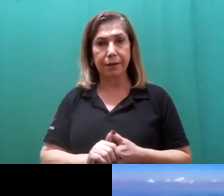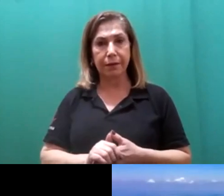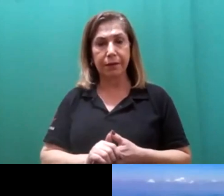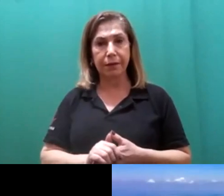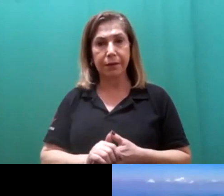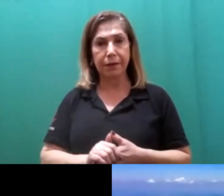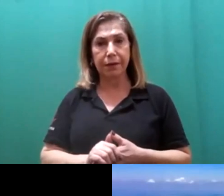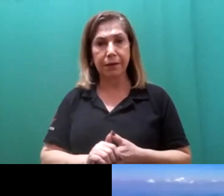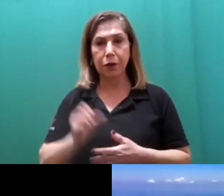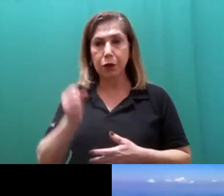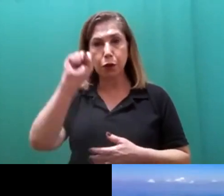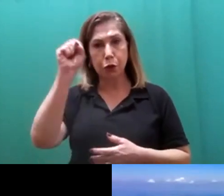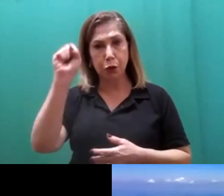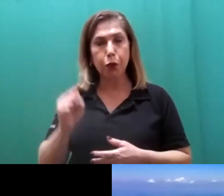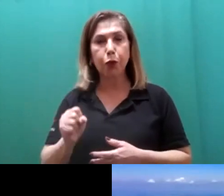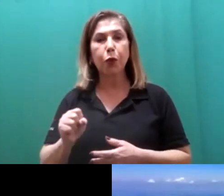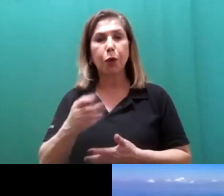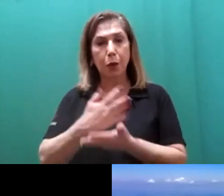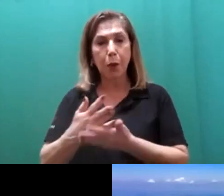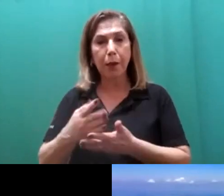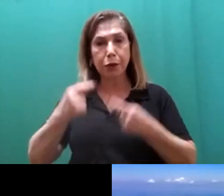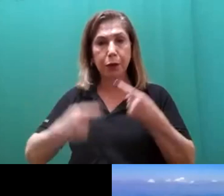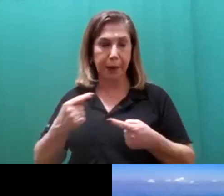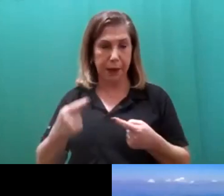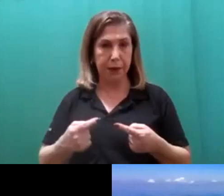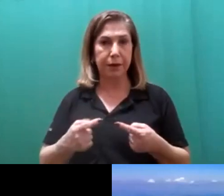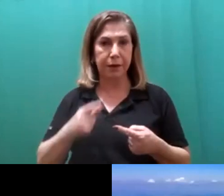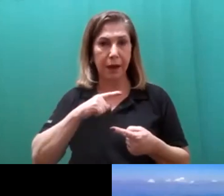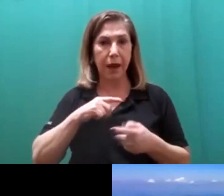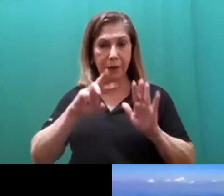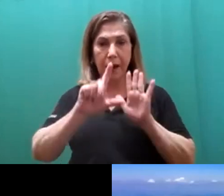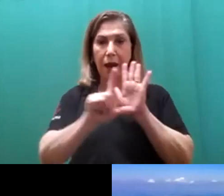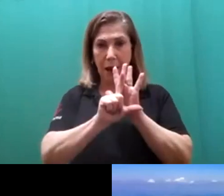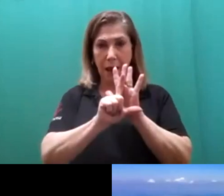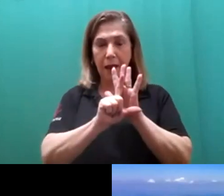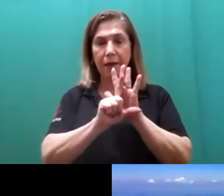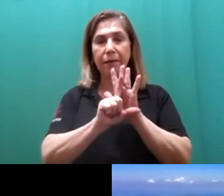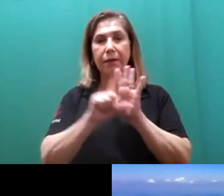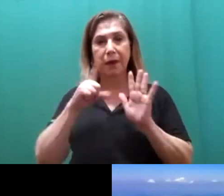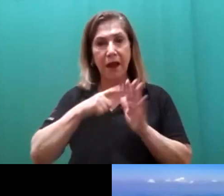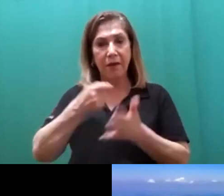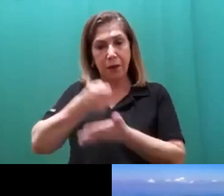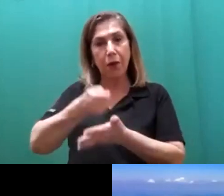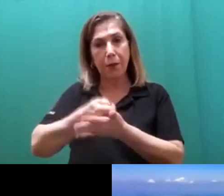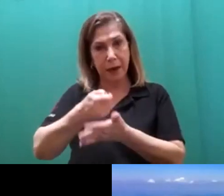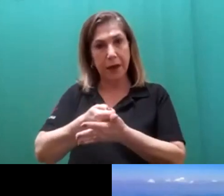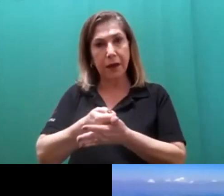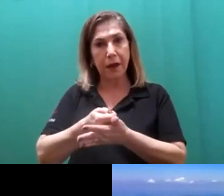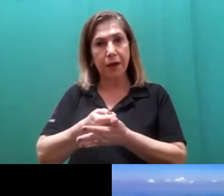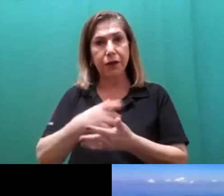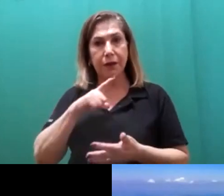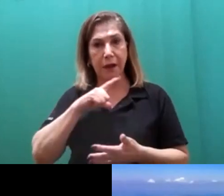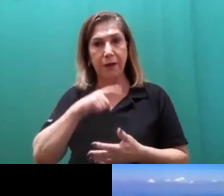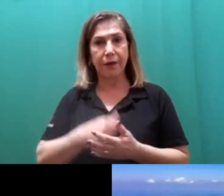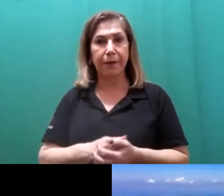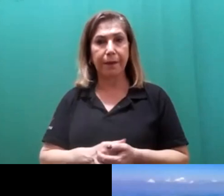de uma implementação de políticas, né, ou de uma regulamentação por leis. Então, para quem perguntou, eu acho que o